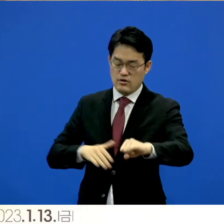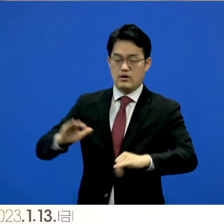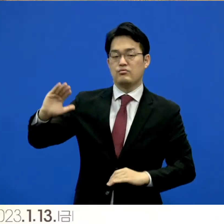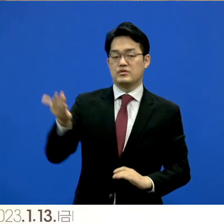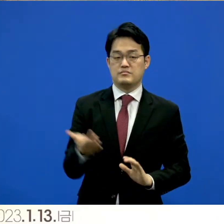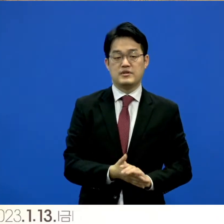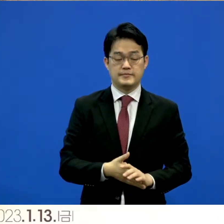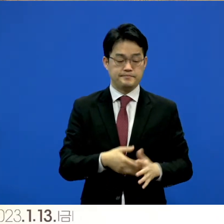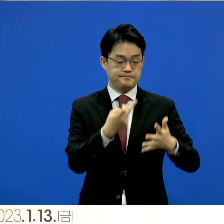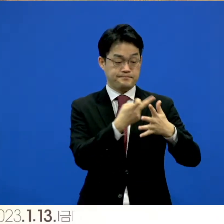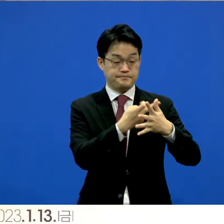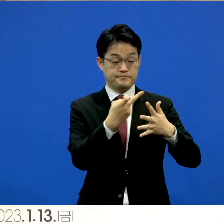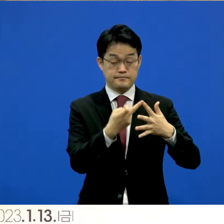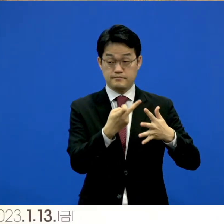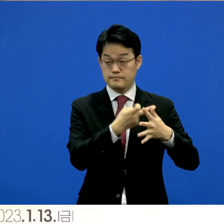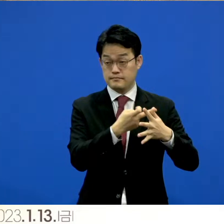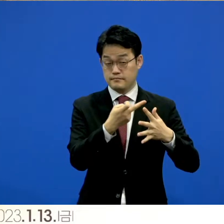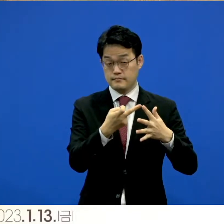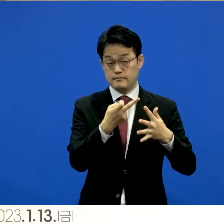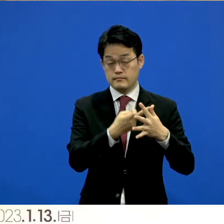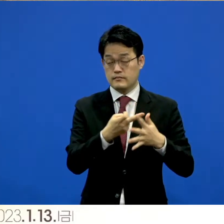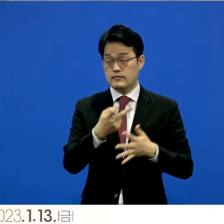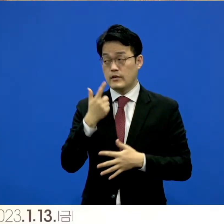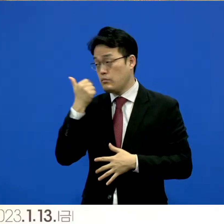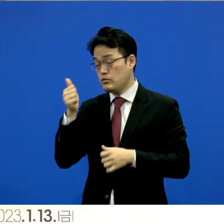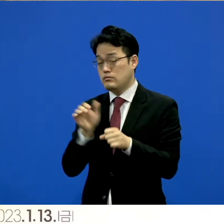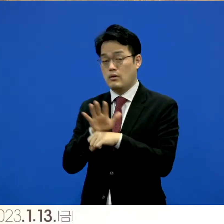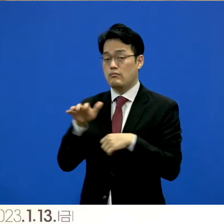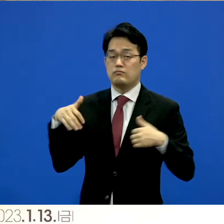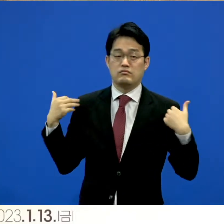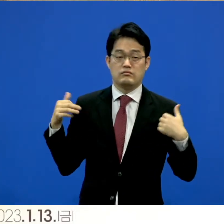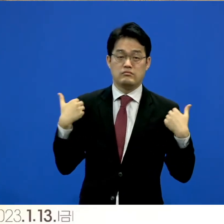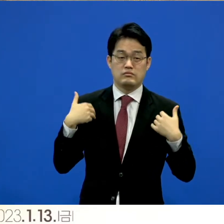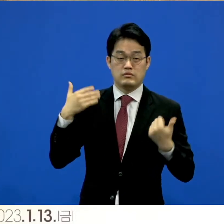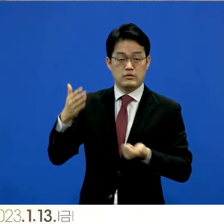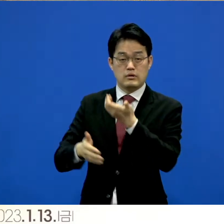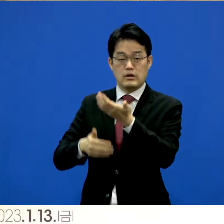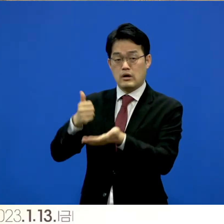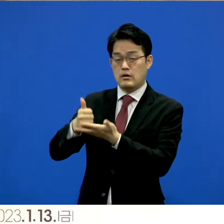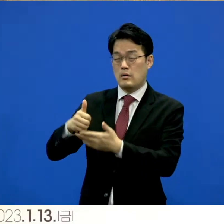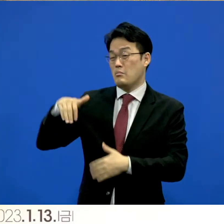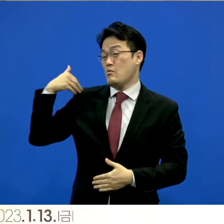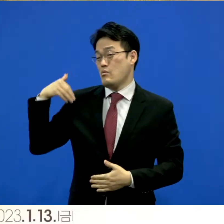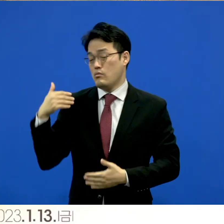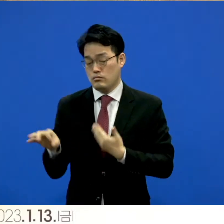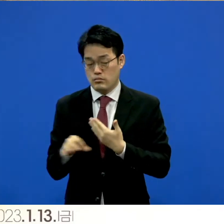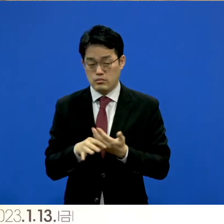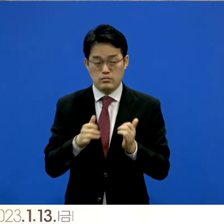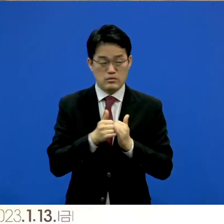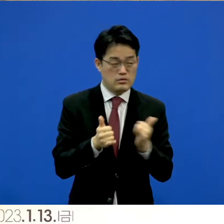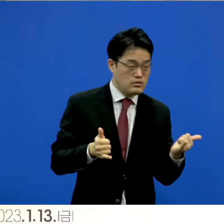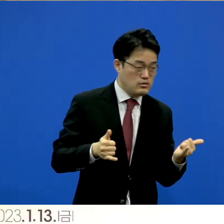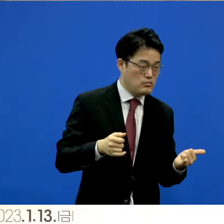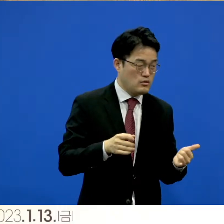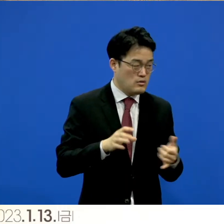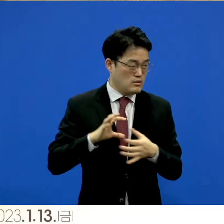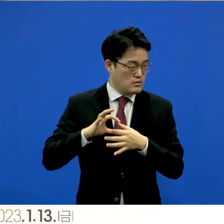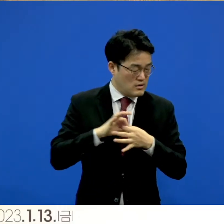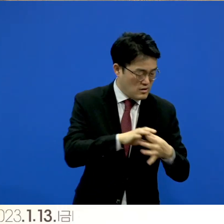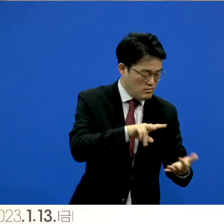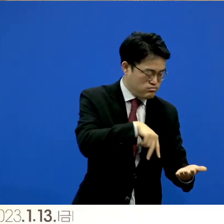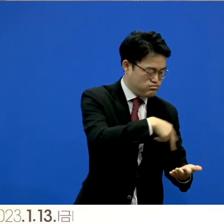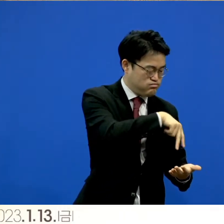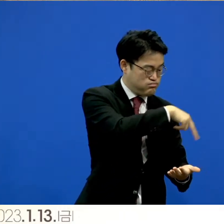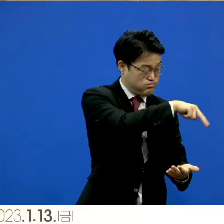첫째 아들도 둘째 아들도 그 사랑을 알지 못했습니다. 하나님을 모르면 인간은 자기 스스로 모순에 빠집니다. 방황이 길어지는